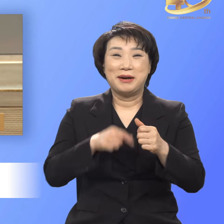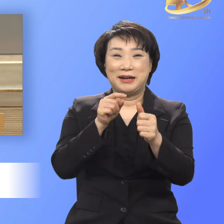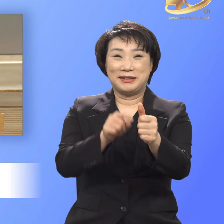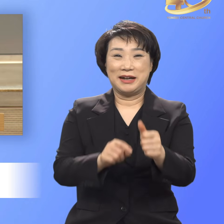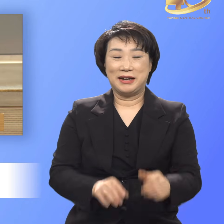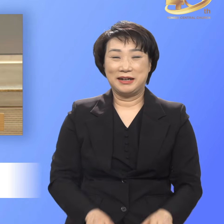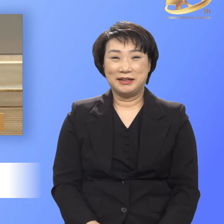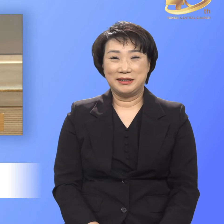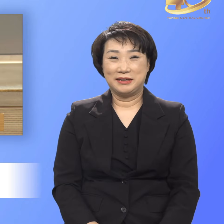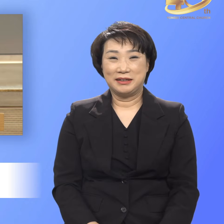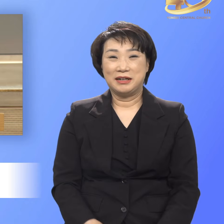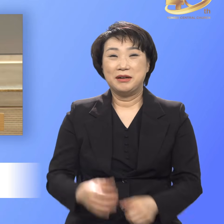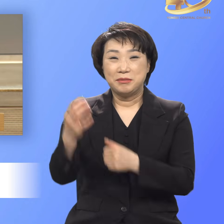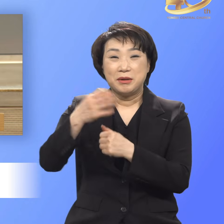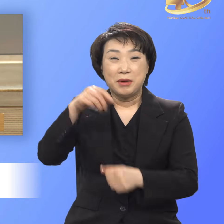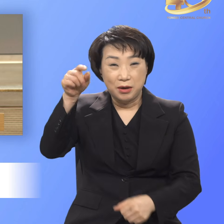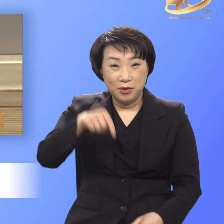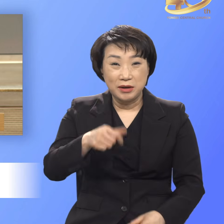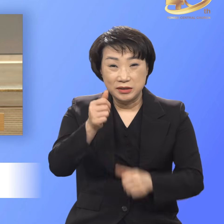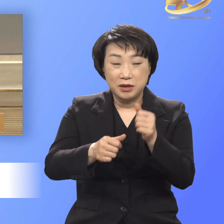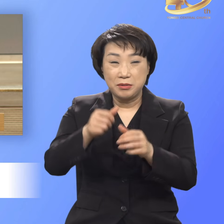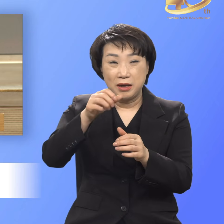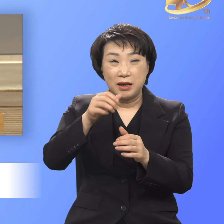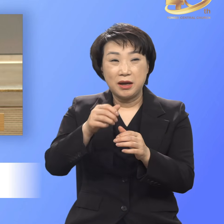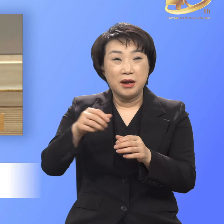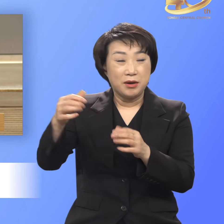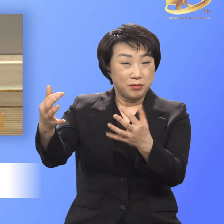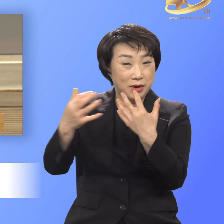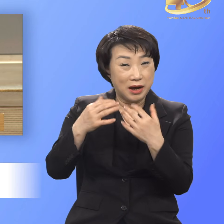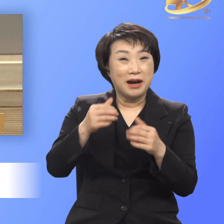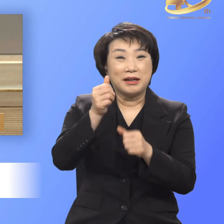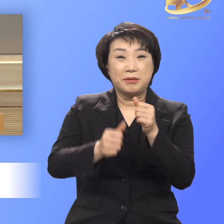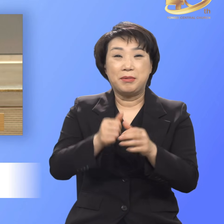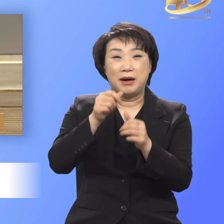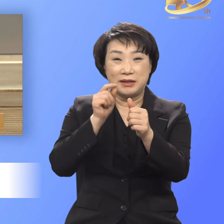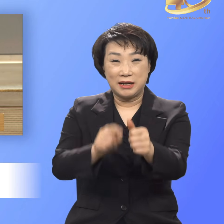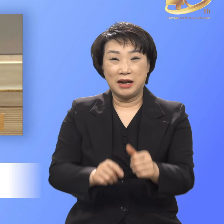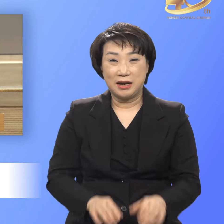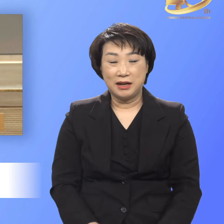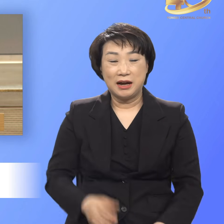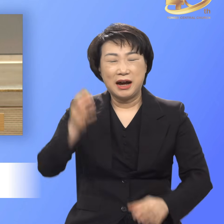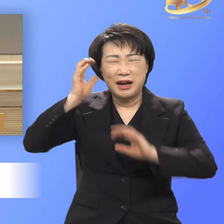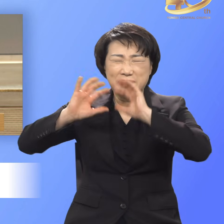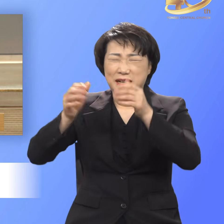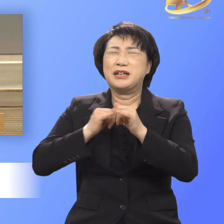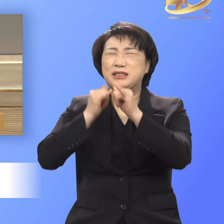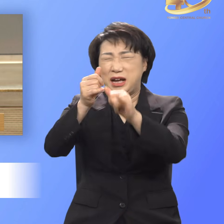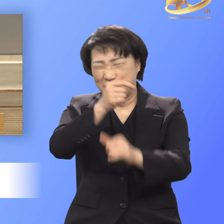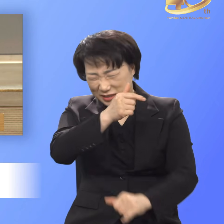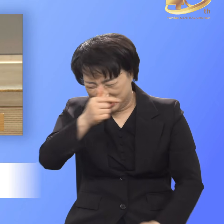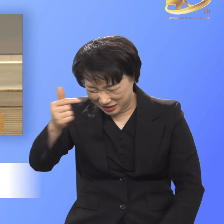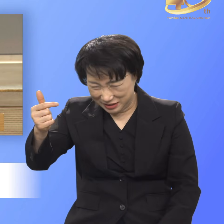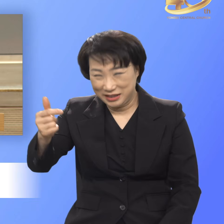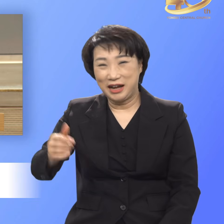기뻐하라. 핍박이 오거나 시험이 오거든 기뻐하라. 하늘의 상이 크다.